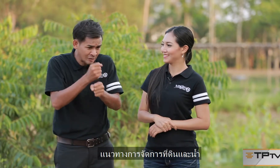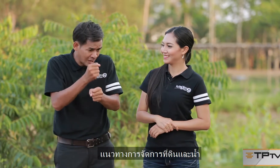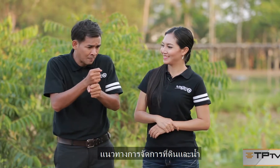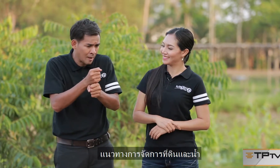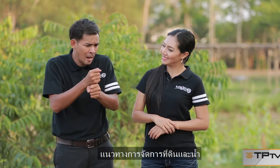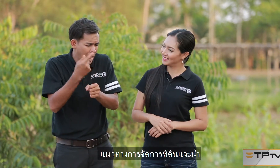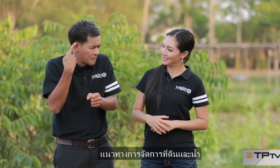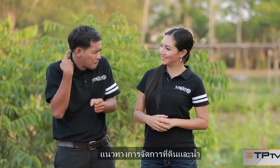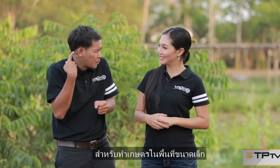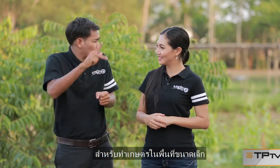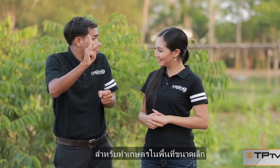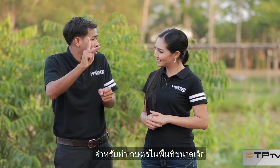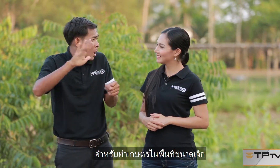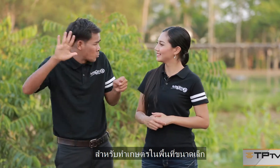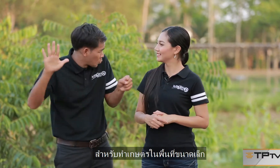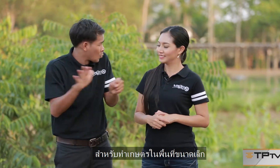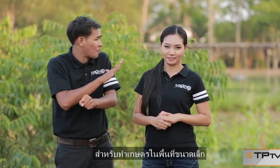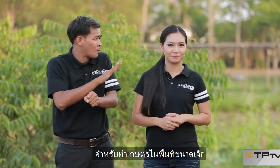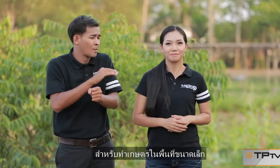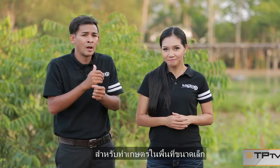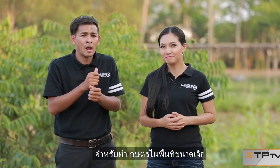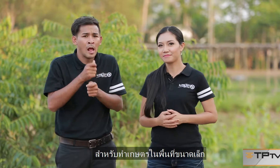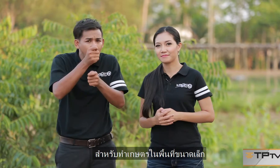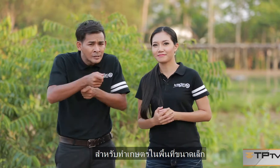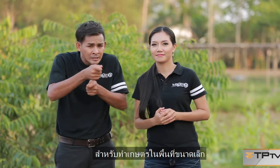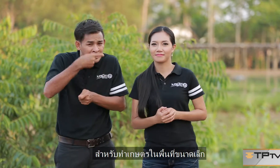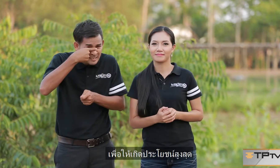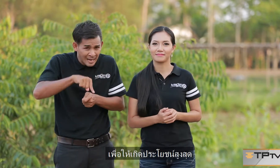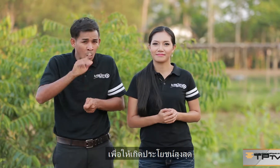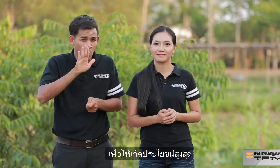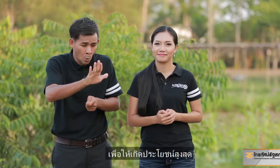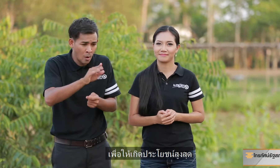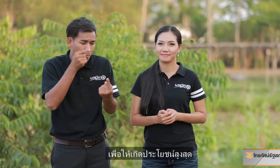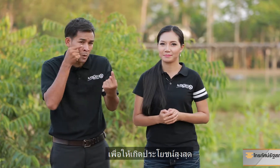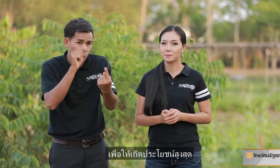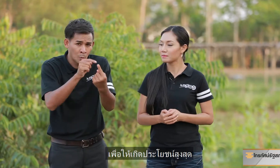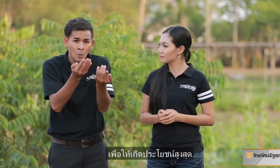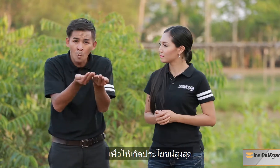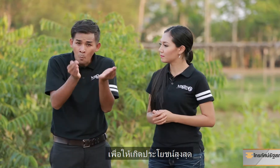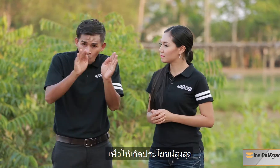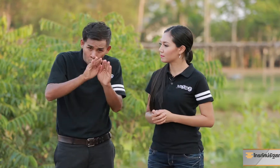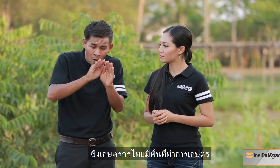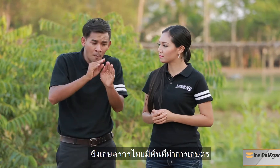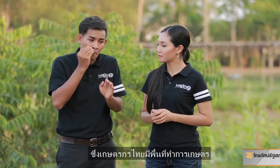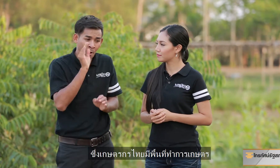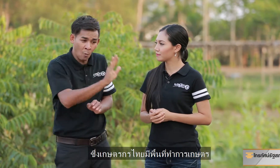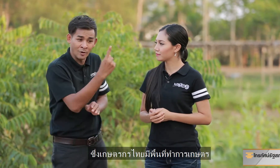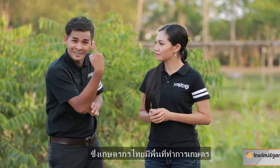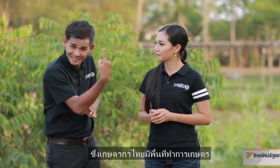และน้ำสำหรับทำเกษตรในพื้นที่ขนาดเล็กเพื่อให้เกิดประโยชน์สูงสุดซึ่งเกษตรกรไทย